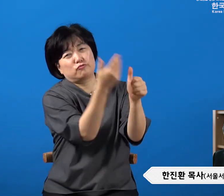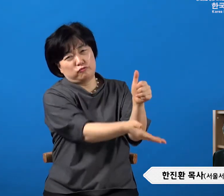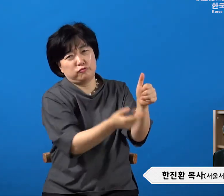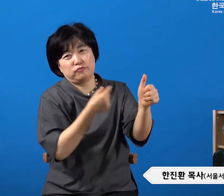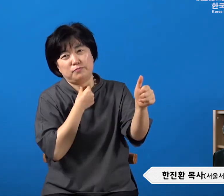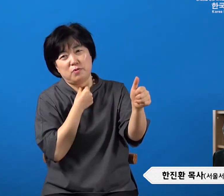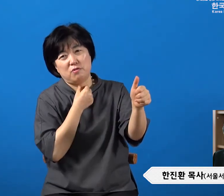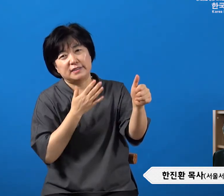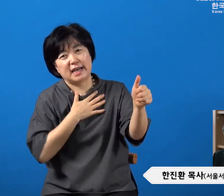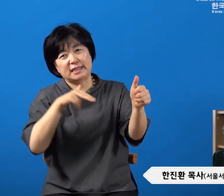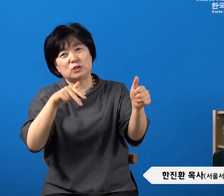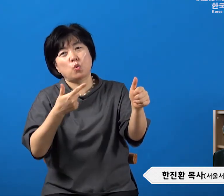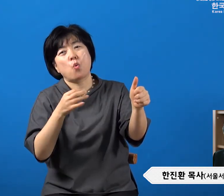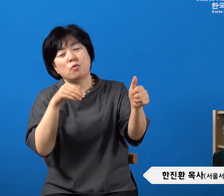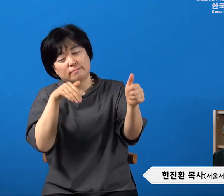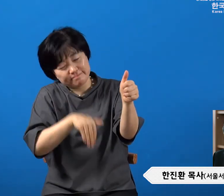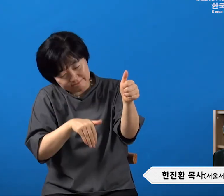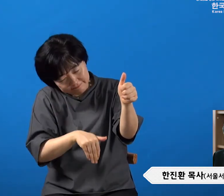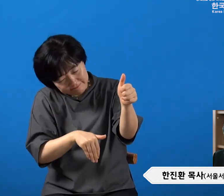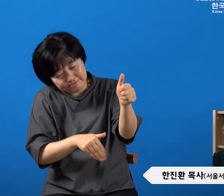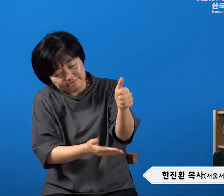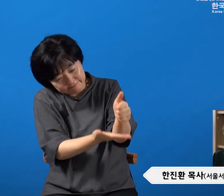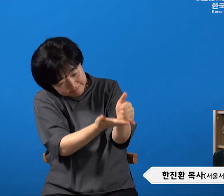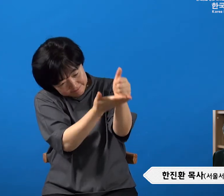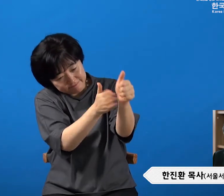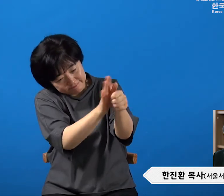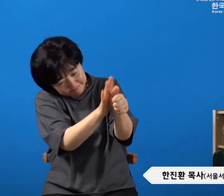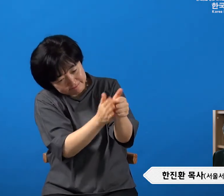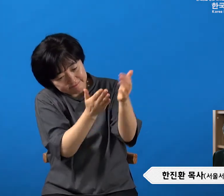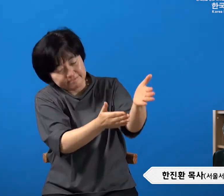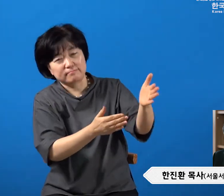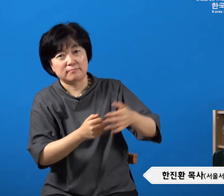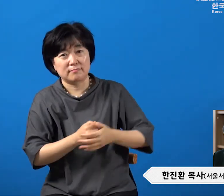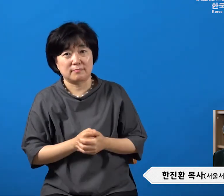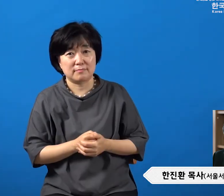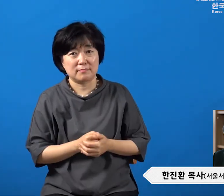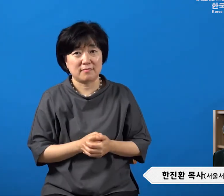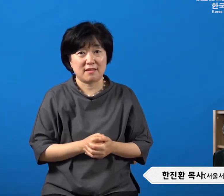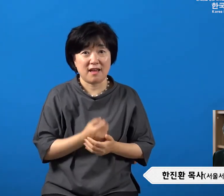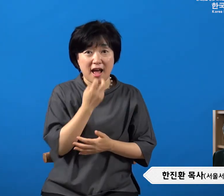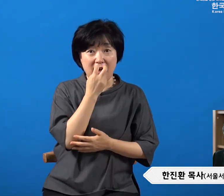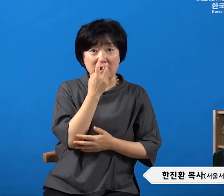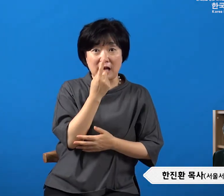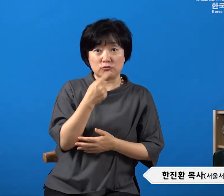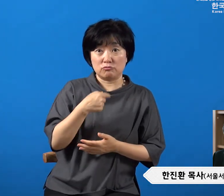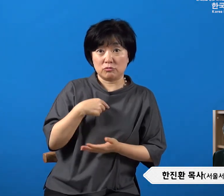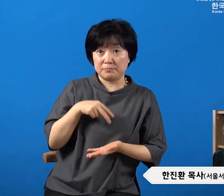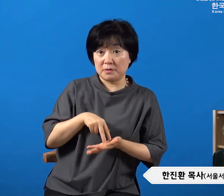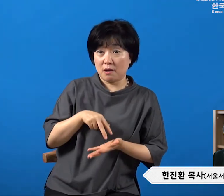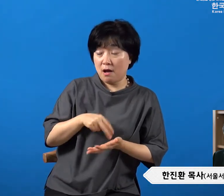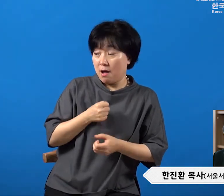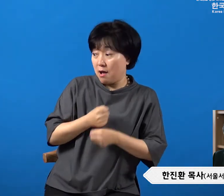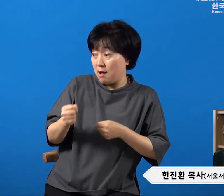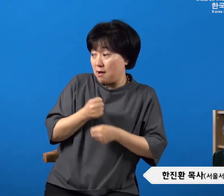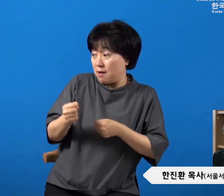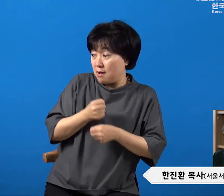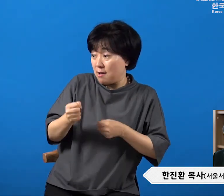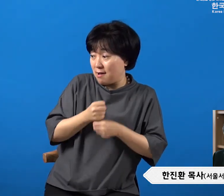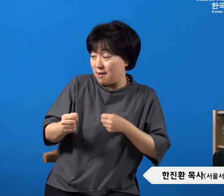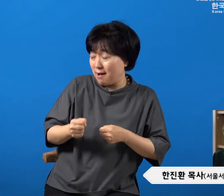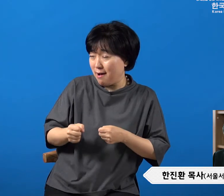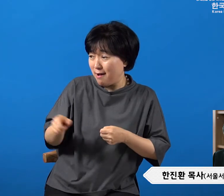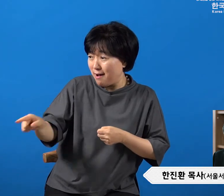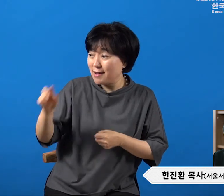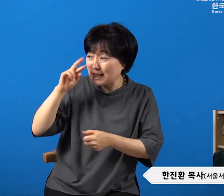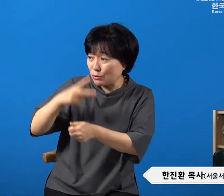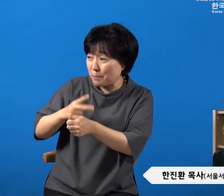놀란 것은 간수지요. 당연히 이 바울이 사라지고 없을 줄 알았는데 그대로 철장 속에 있으니까